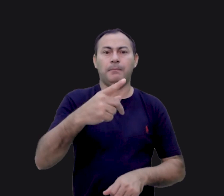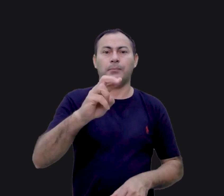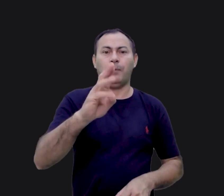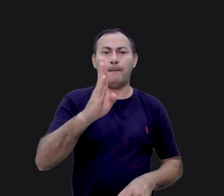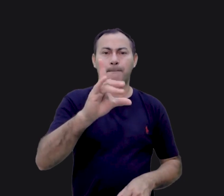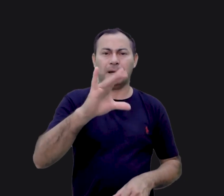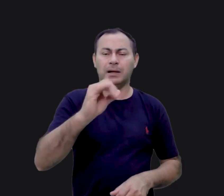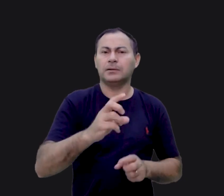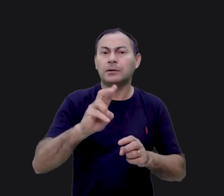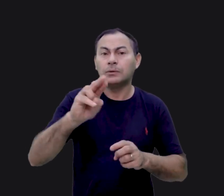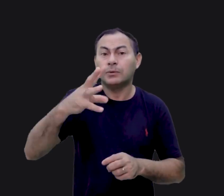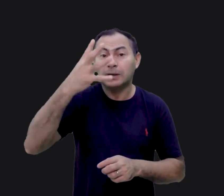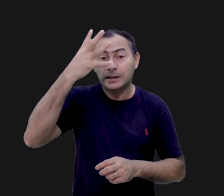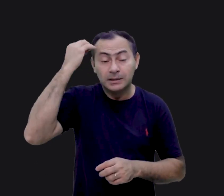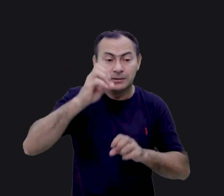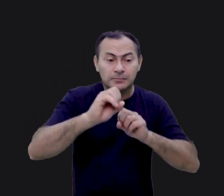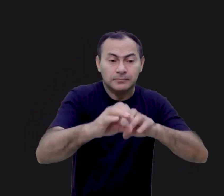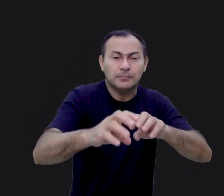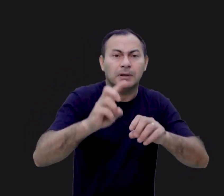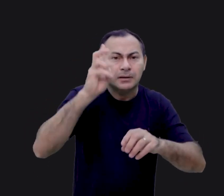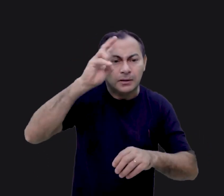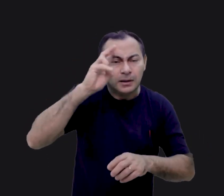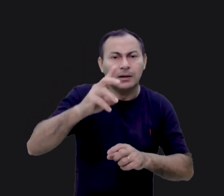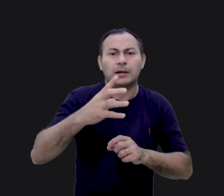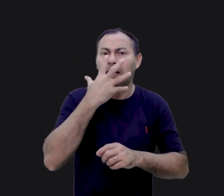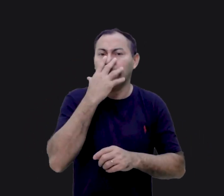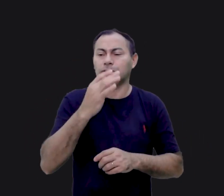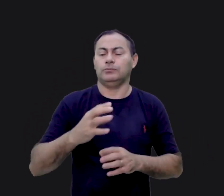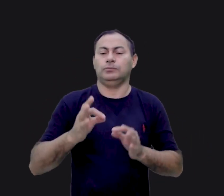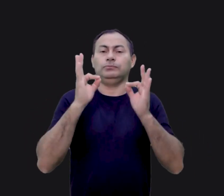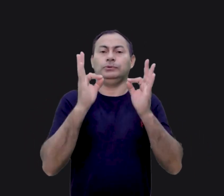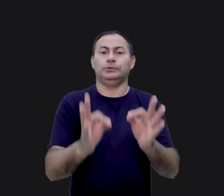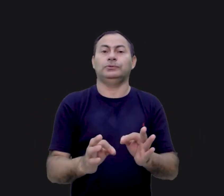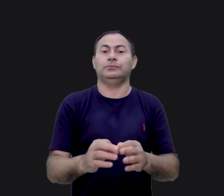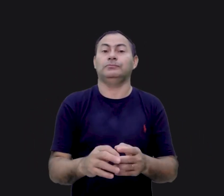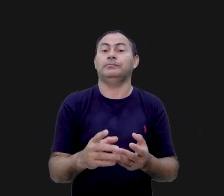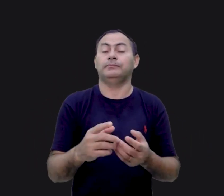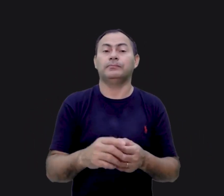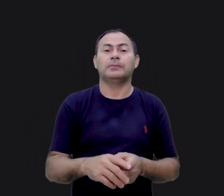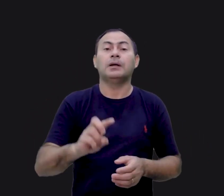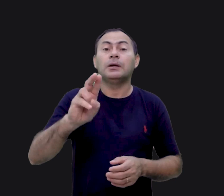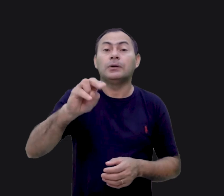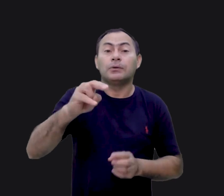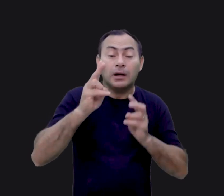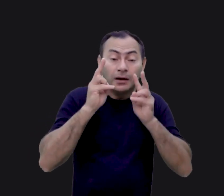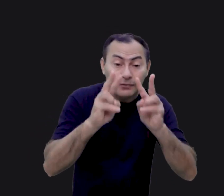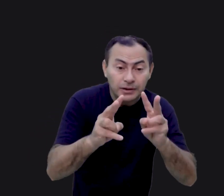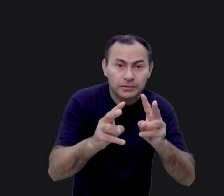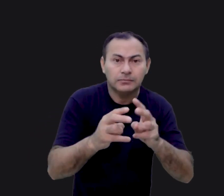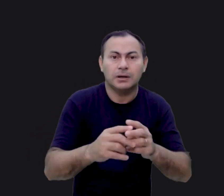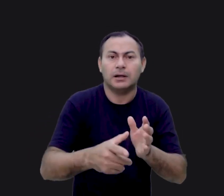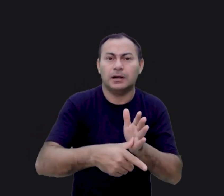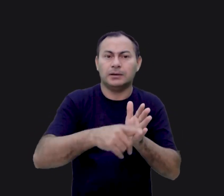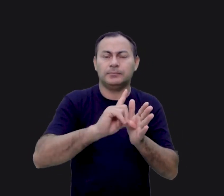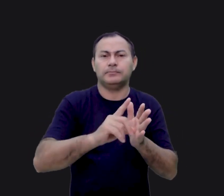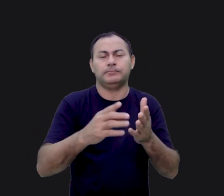nunca tinha percebido que ele tinha ensinado a parábola para aqueles que se achavam justos nunca tinham observado isso antes